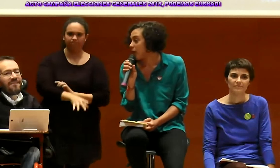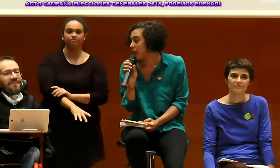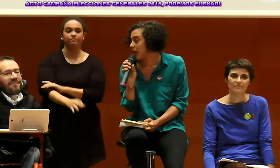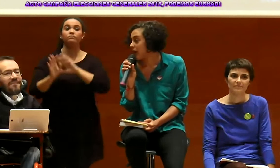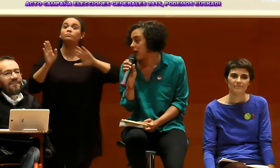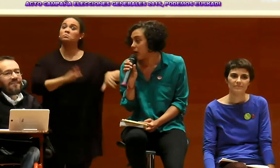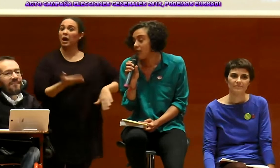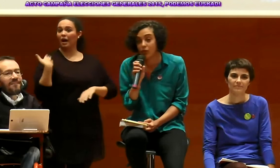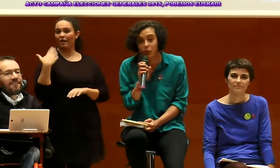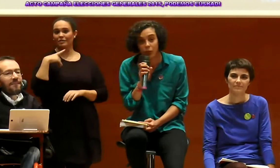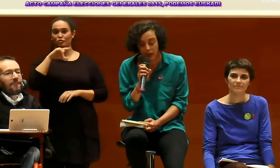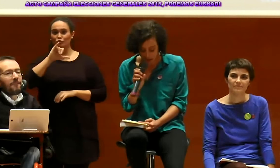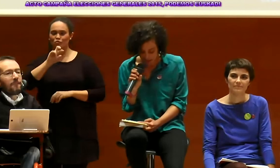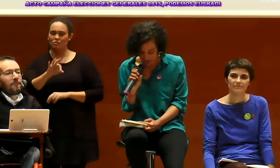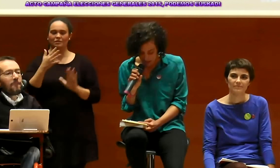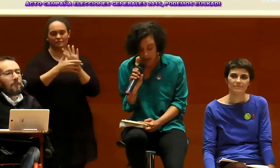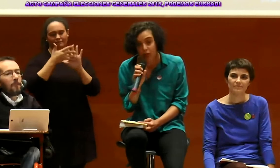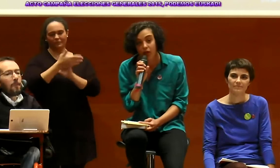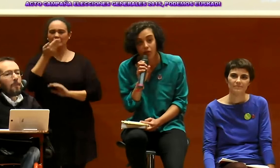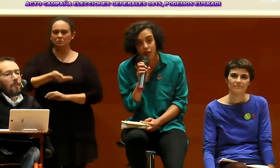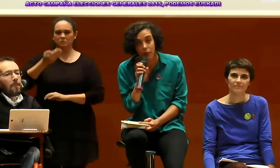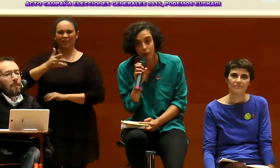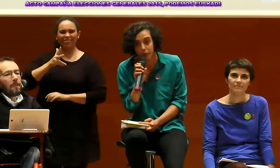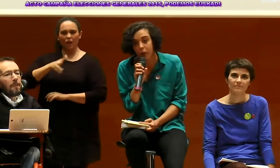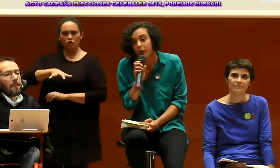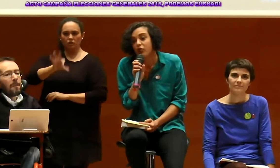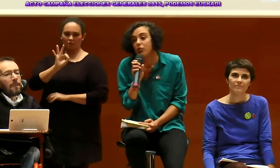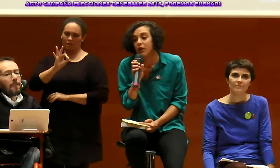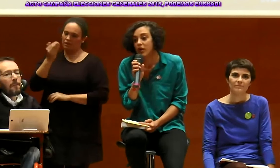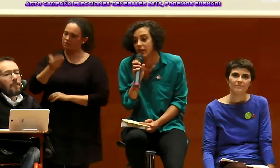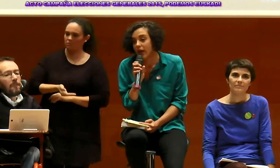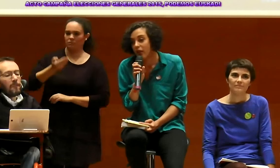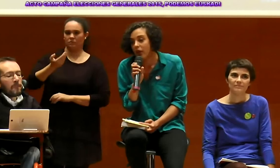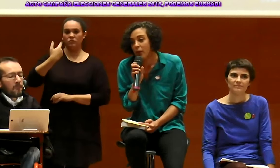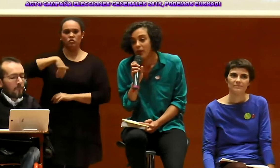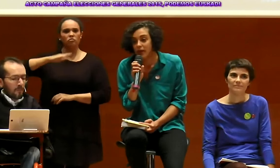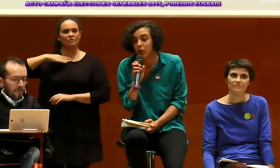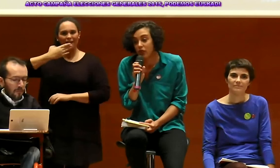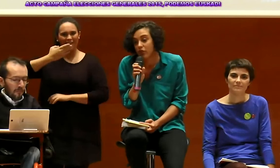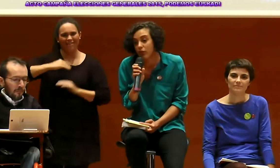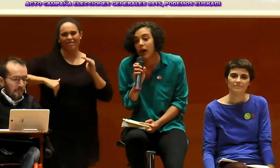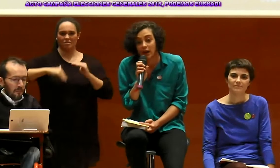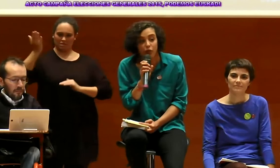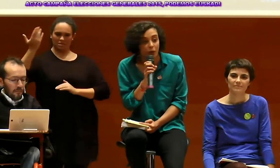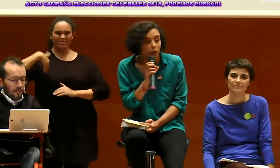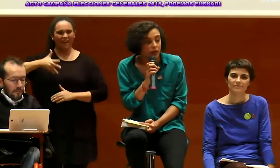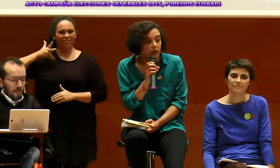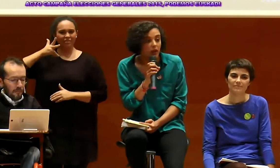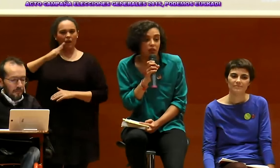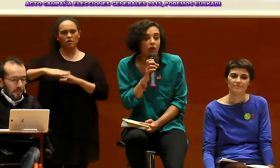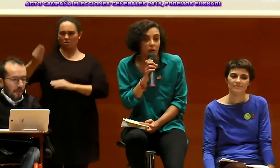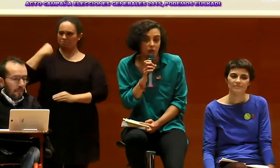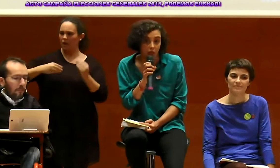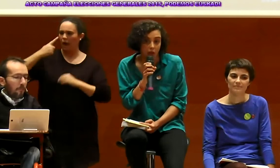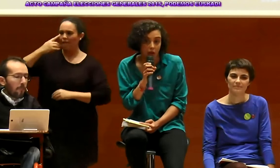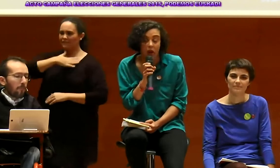y lo comentaba Luis y es muy importante, el derecho a decidir, porque somos mayores de edad y porque tenemos derecho a que nos pregunten qué